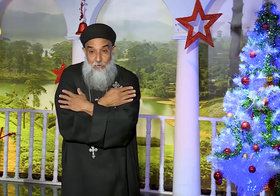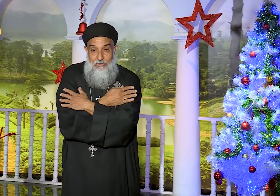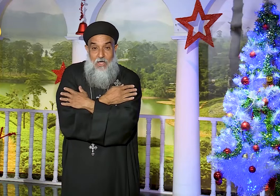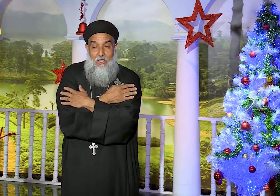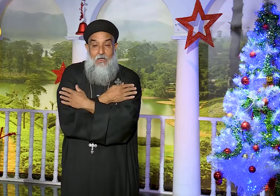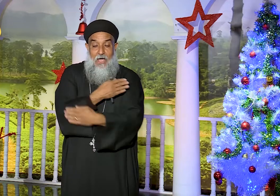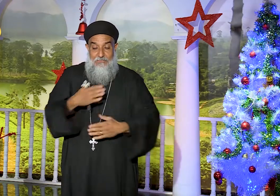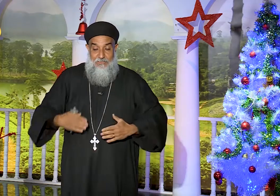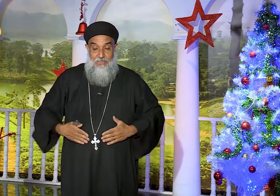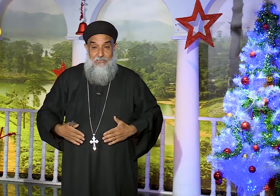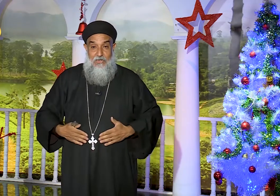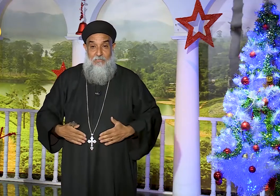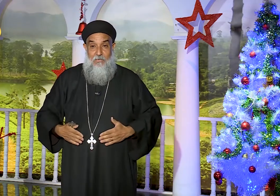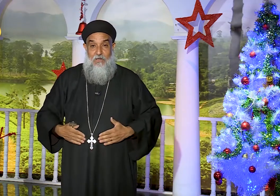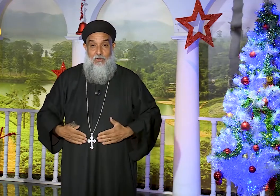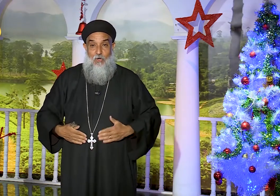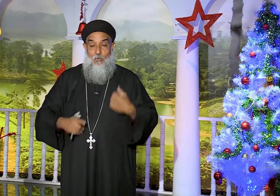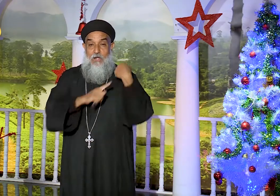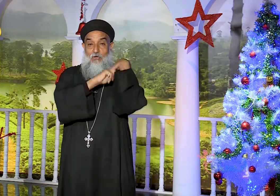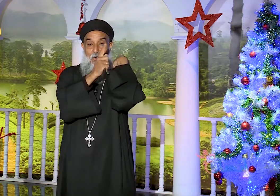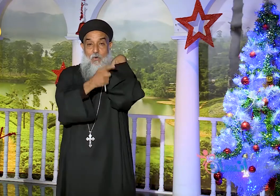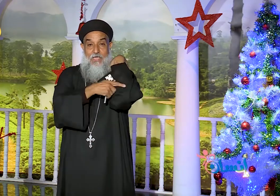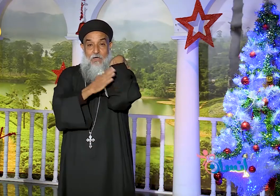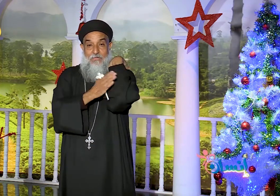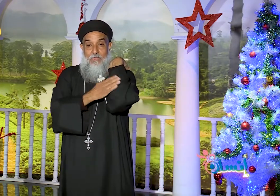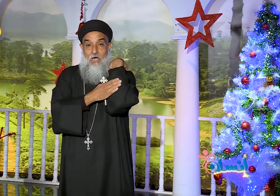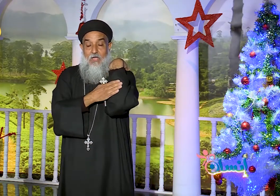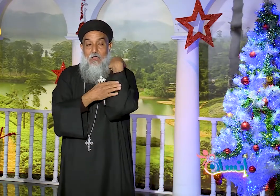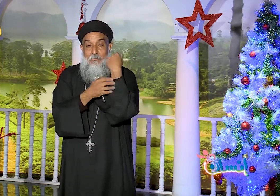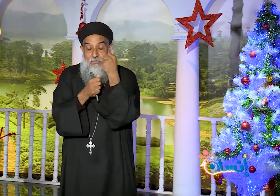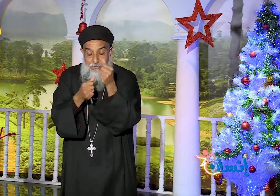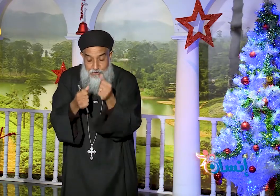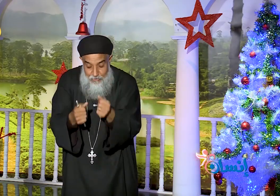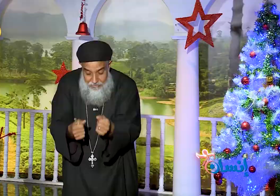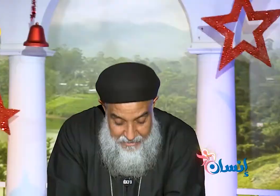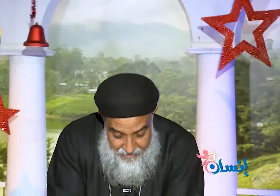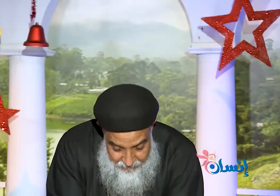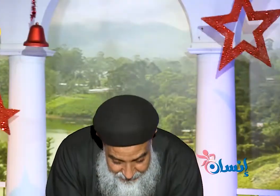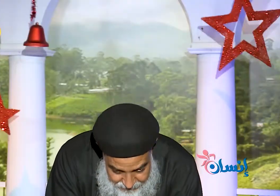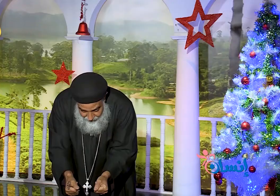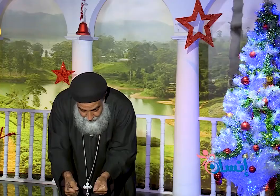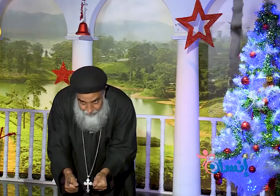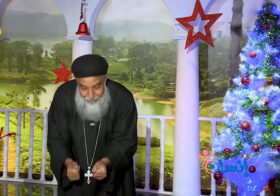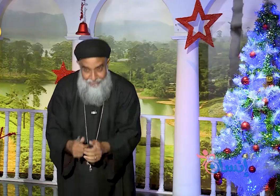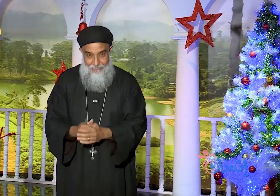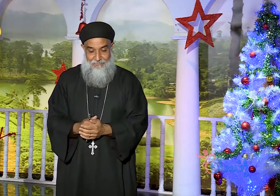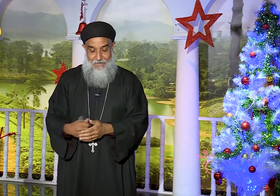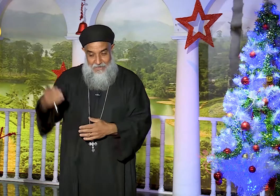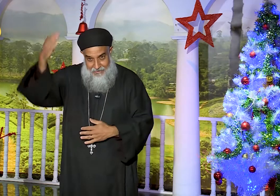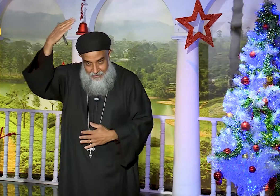حضنها حست ان البيبي اللي جوه هنا بطنها بيسجد ليك المجد يا رب، ليك